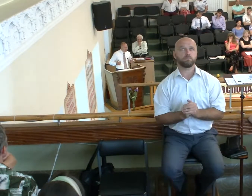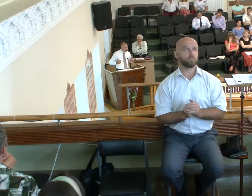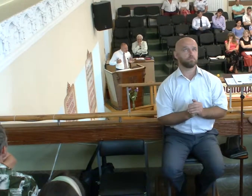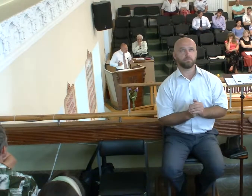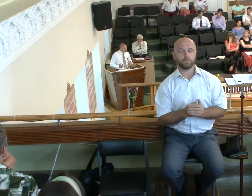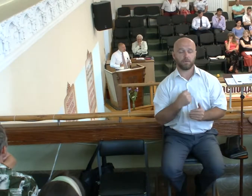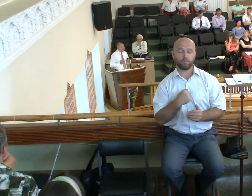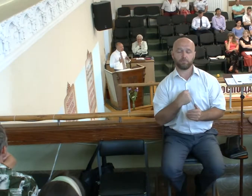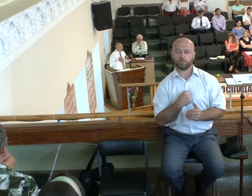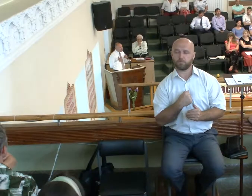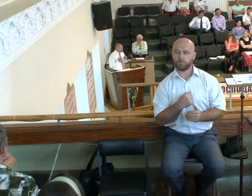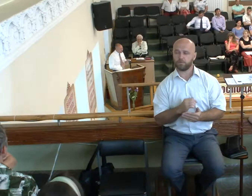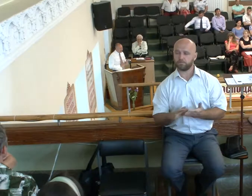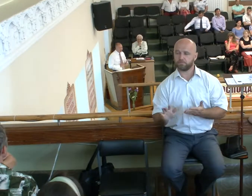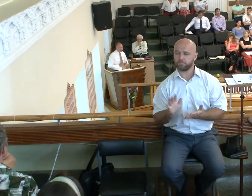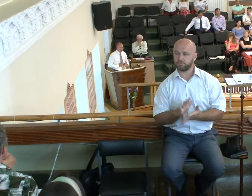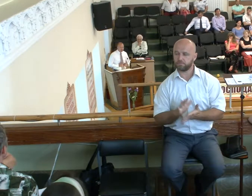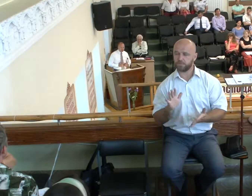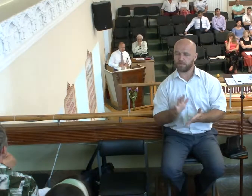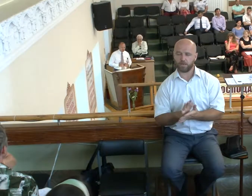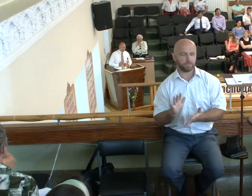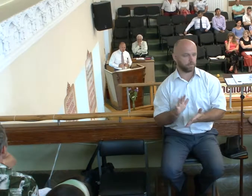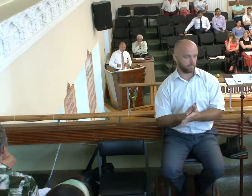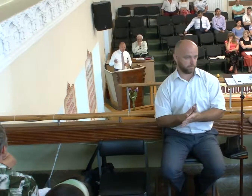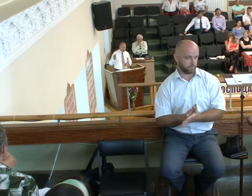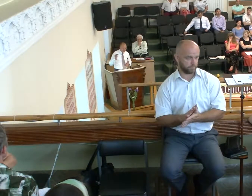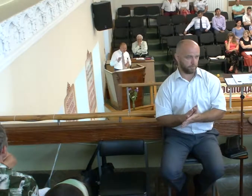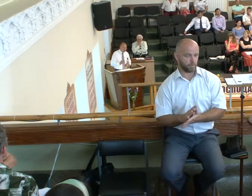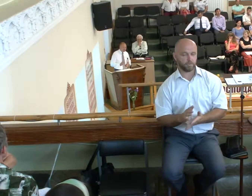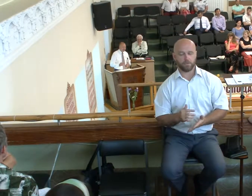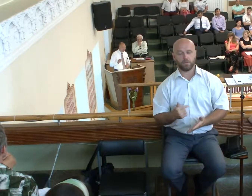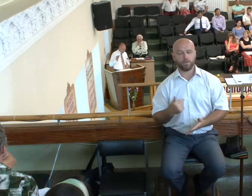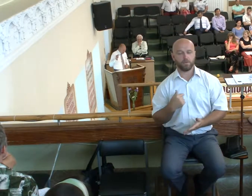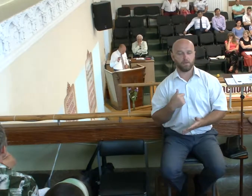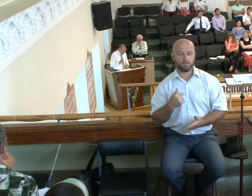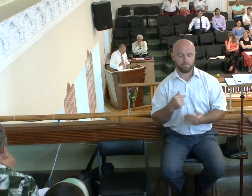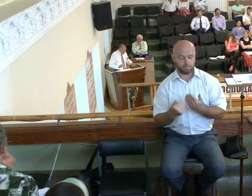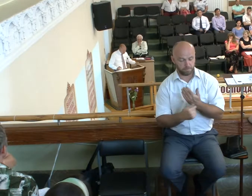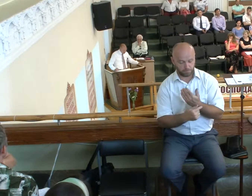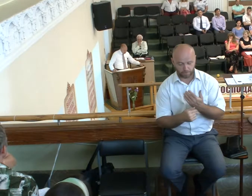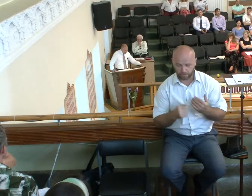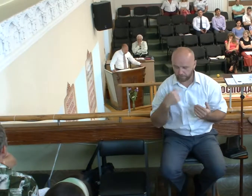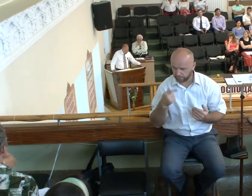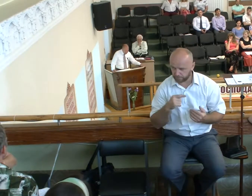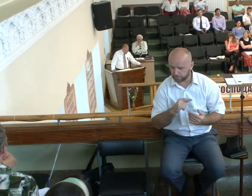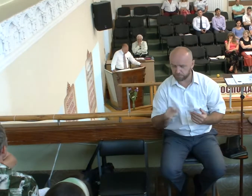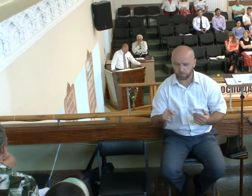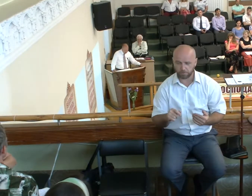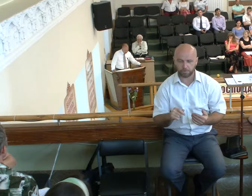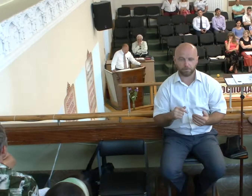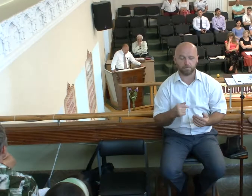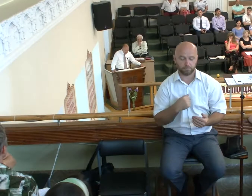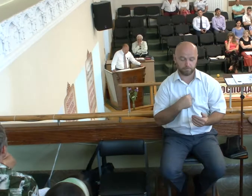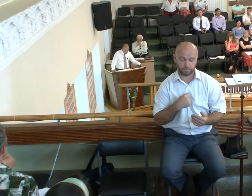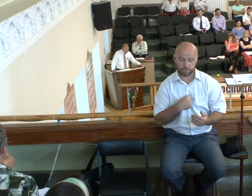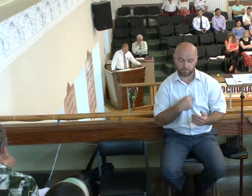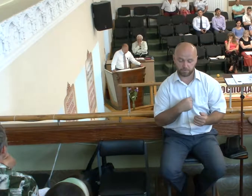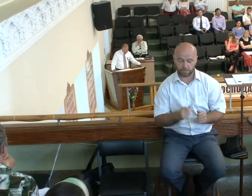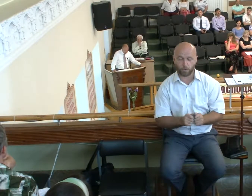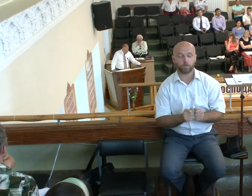Друзья мои, Писание явно говорит о том, что последствия неизбежны. Притчи, 20